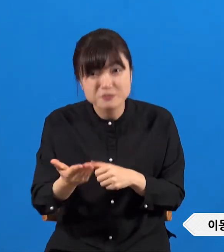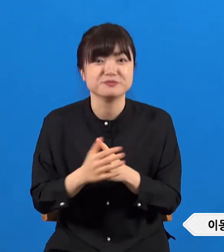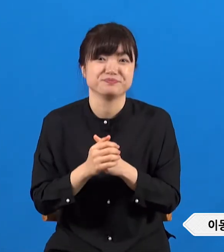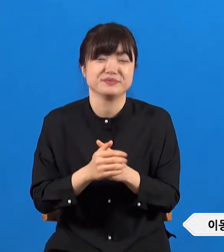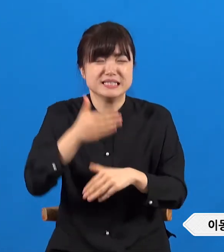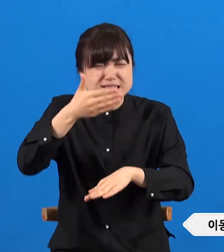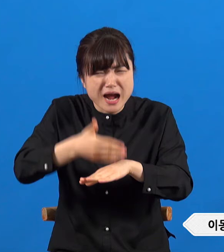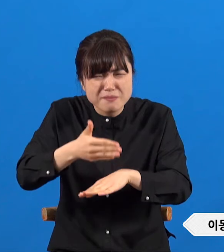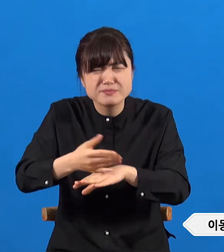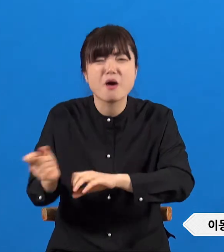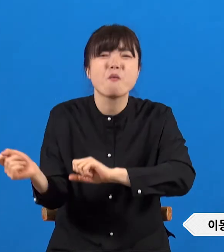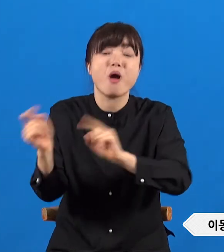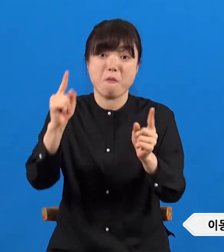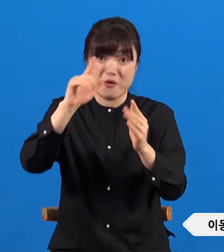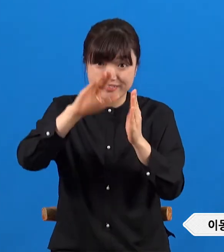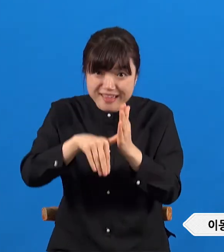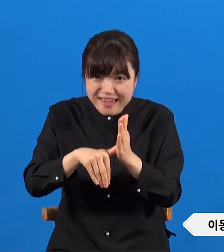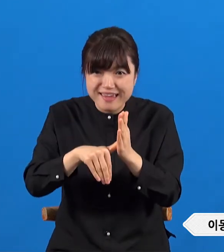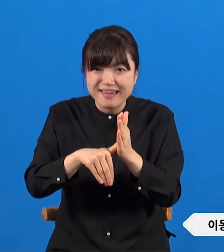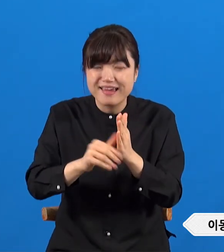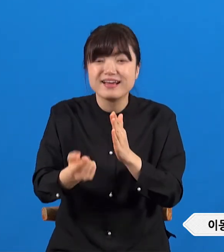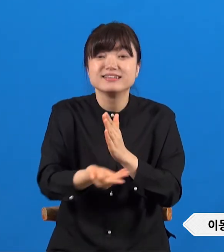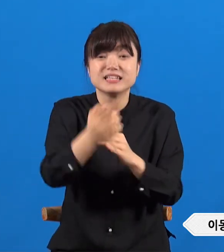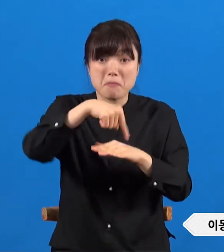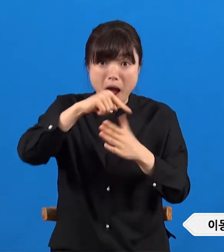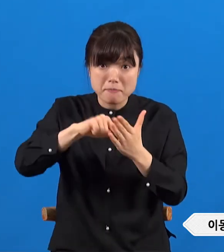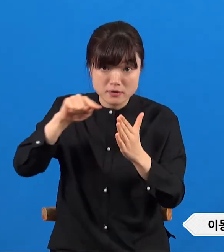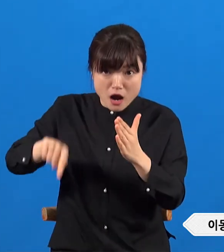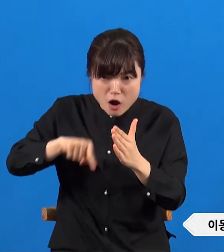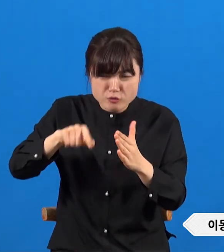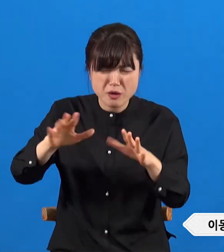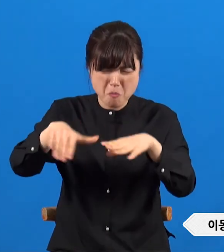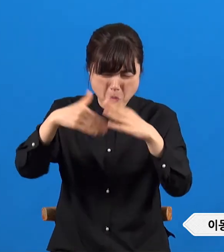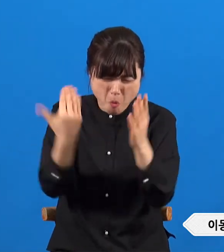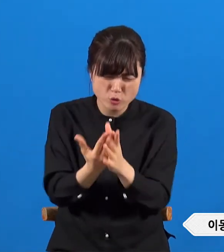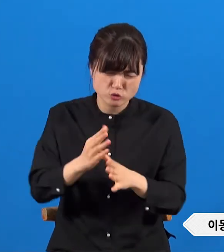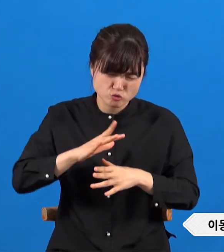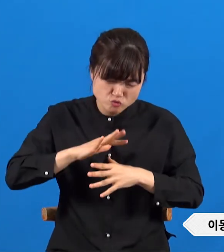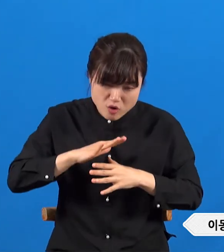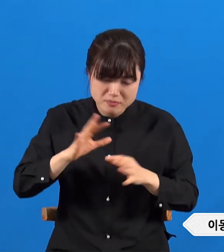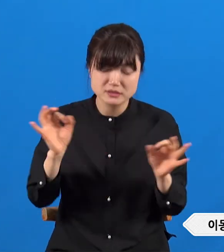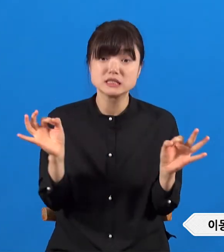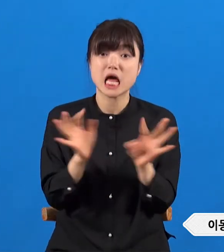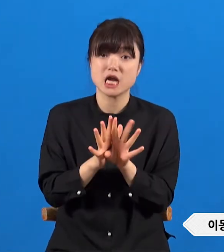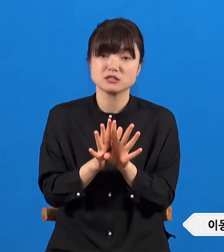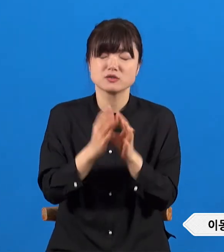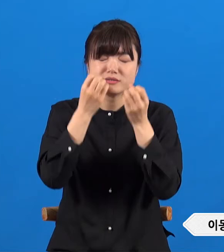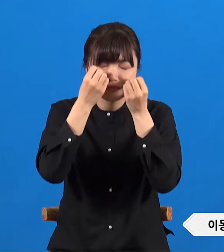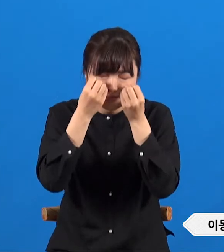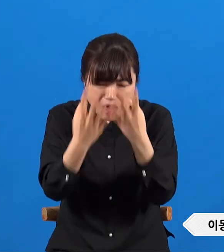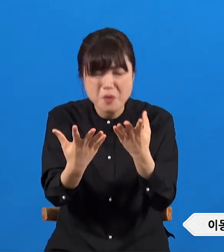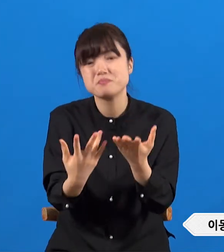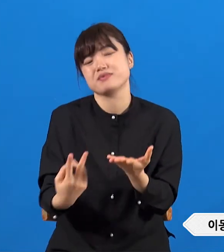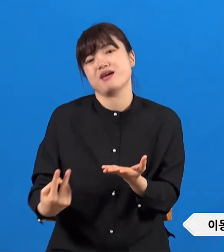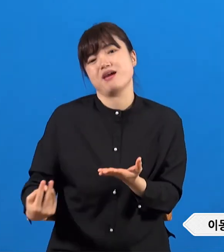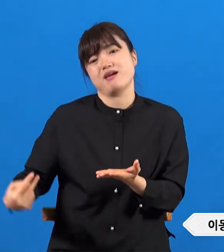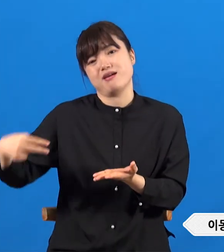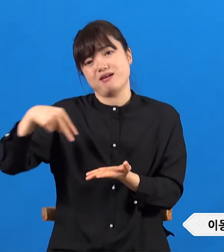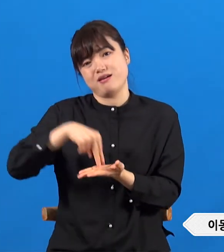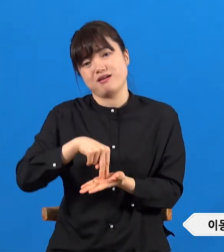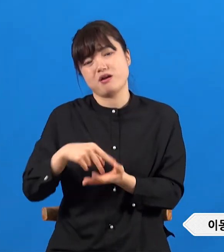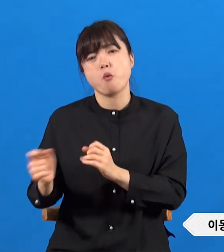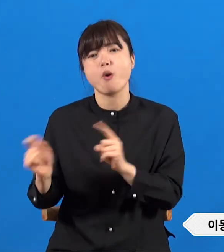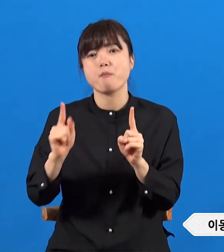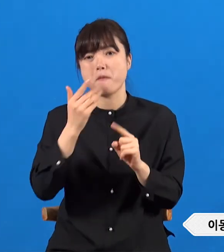여러분, 이 감사가 회복되는 순간 그들은 그들의 마음속에는 모든 두려움을 떨치고 그들은 새롭게 일어설 수가